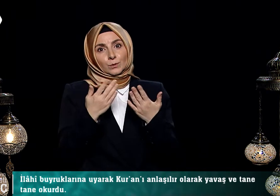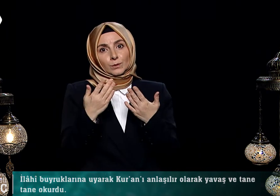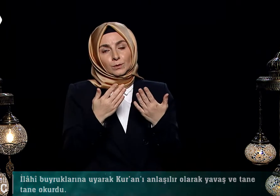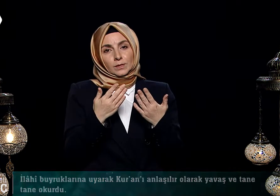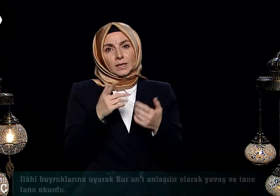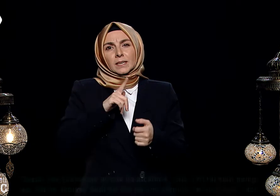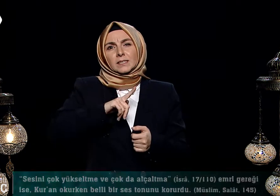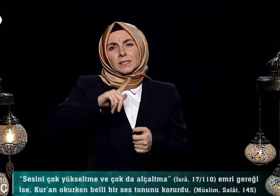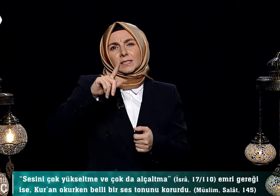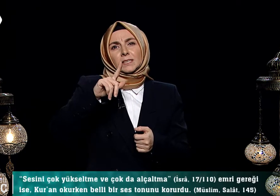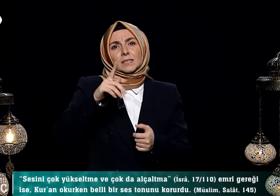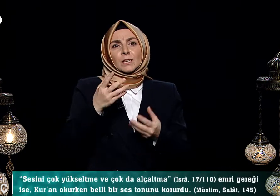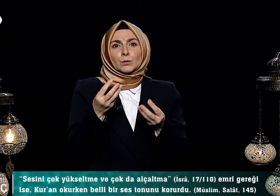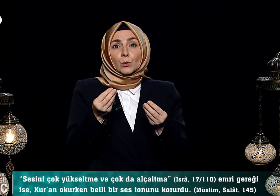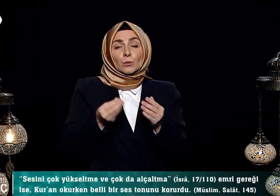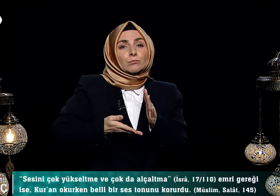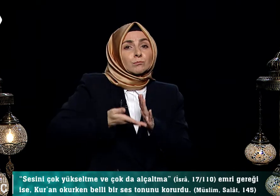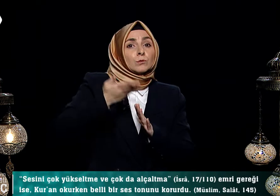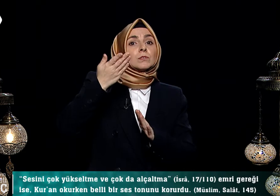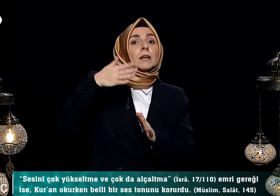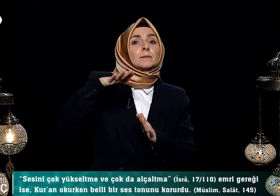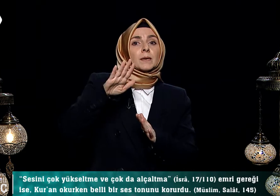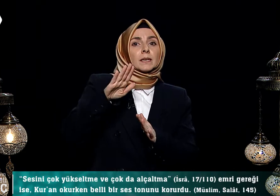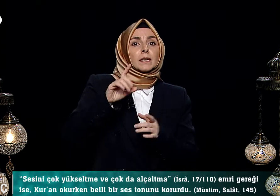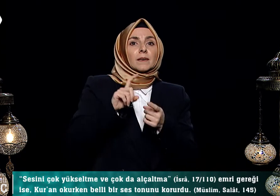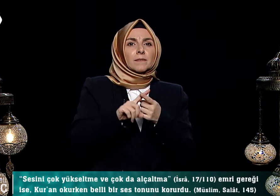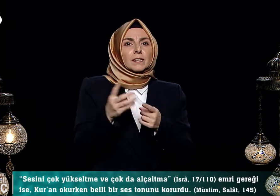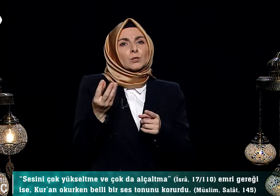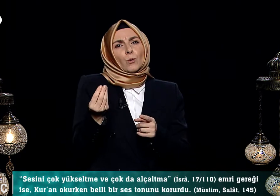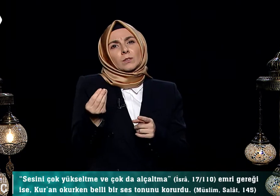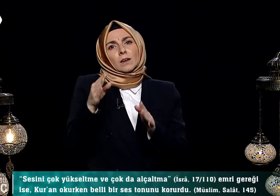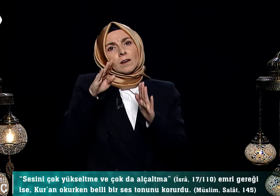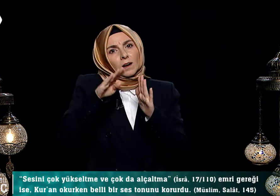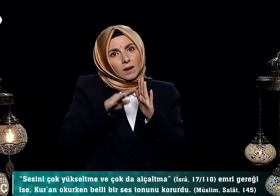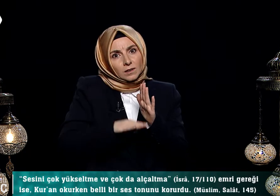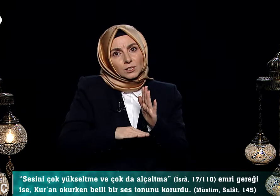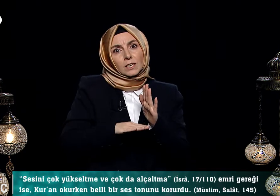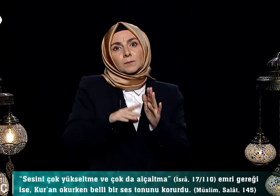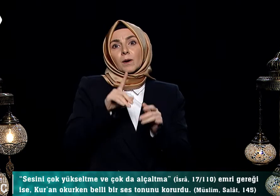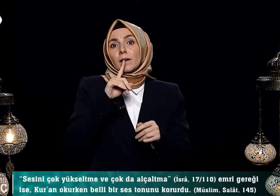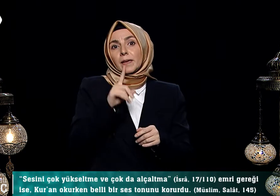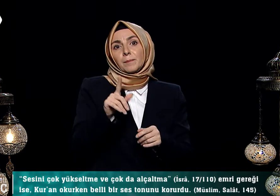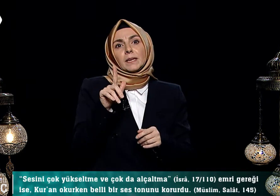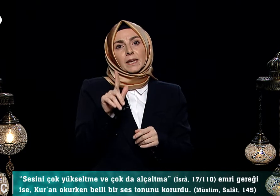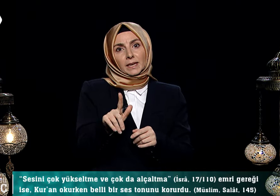okurdu. Sesini çok yükseltme ve çok da alçaltma emri gereği